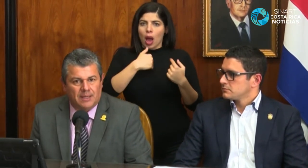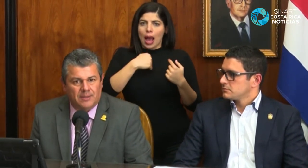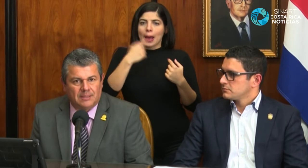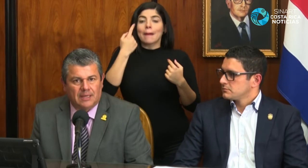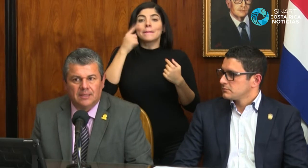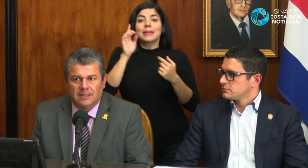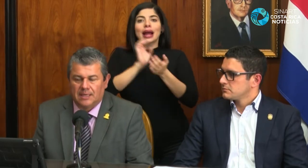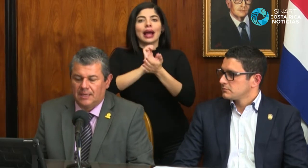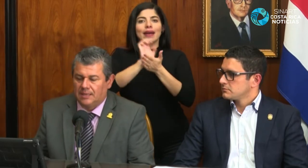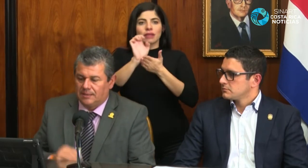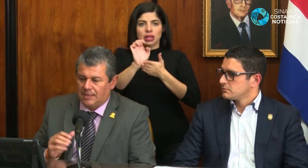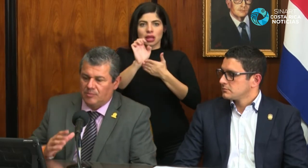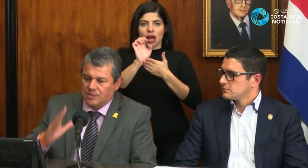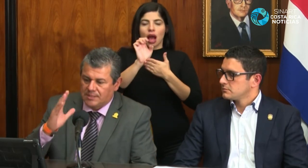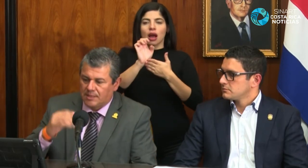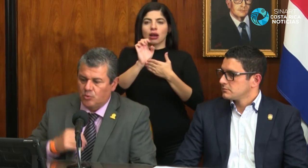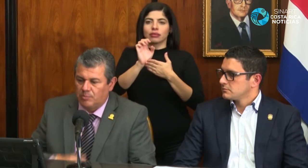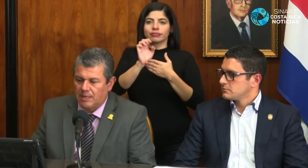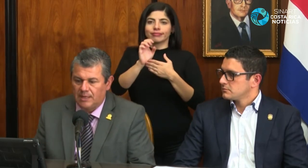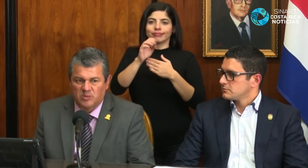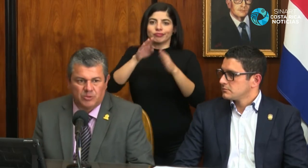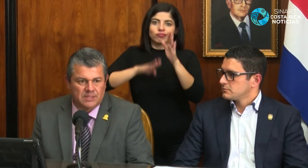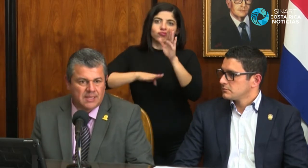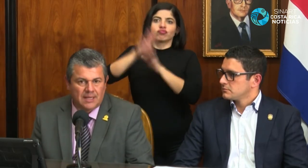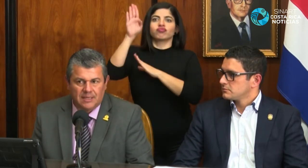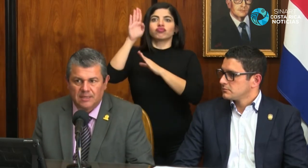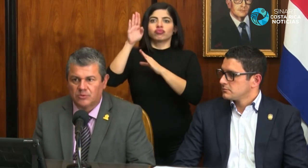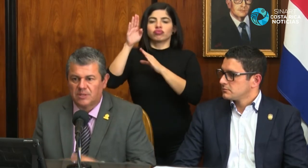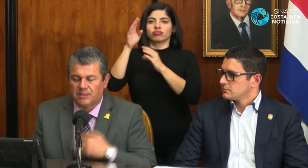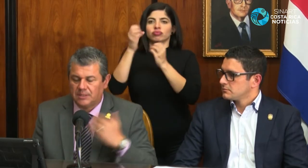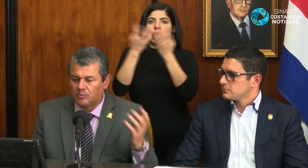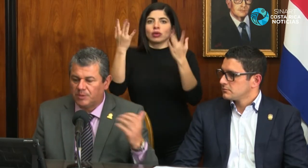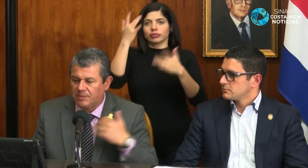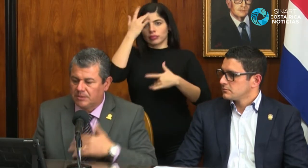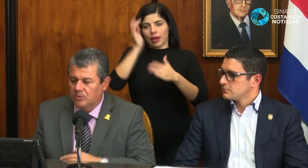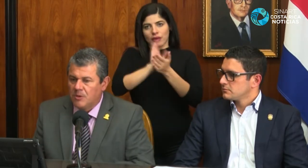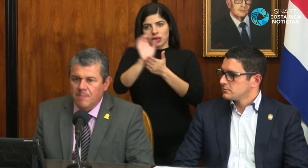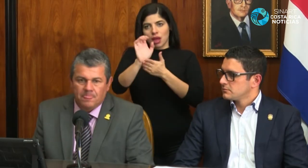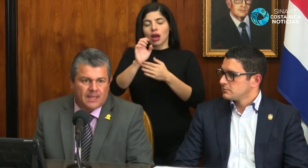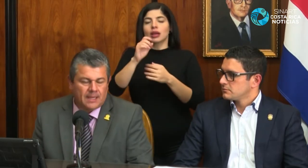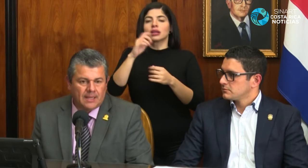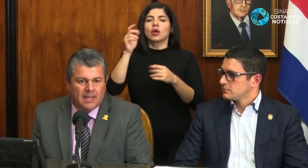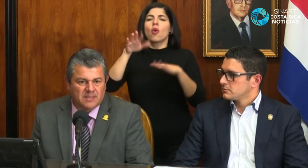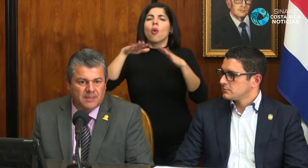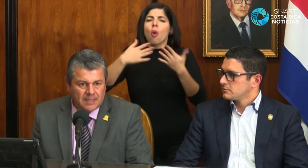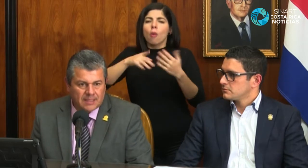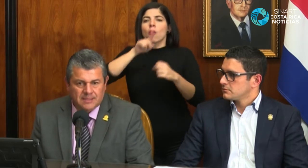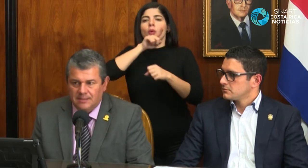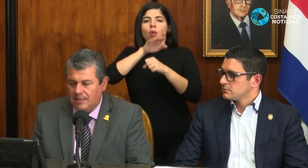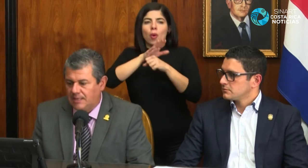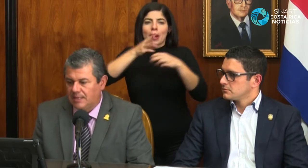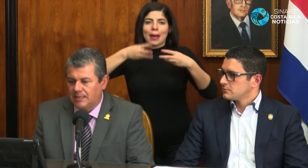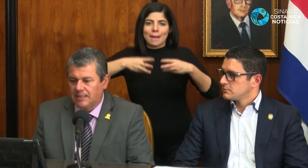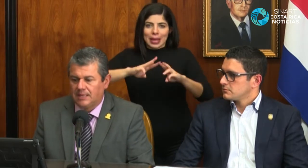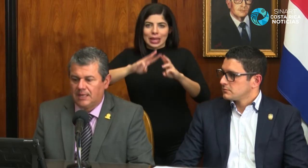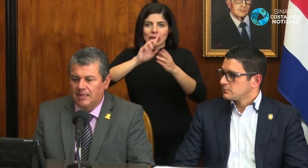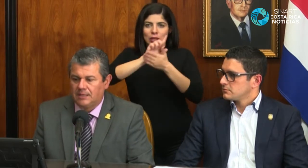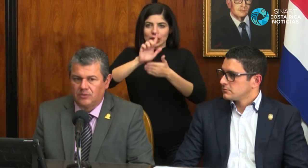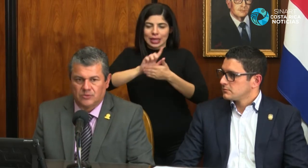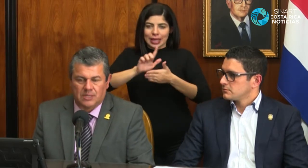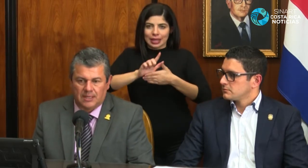para evitar que tengamos esa curva exponencial, y es justamente el cumplimiento de las medidas de higiene